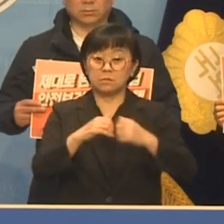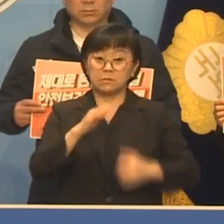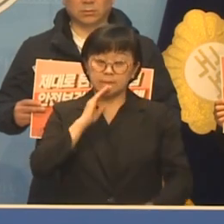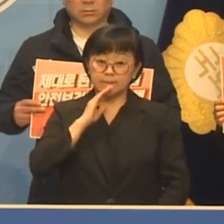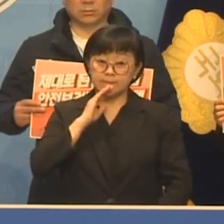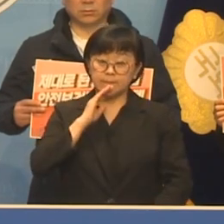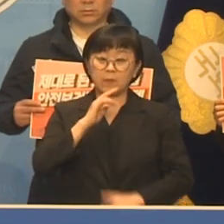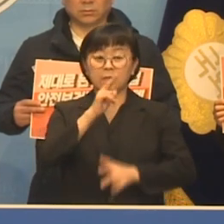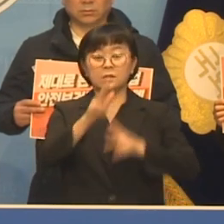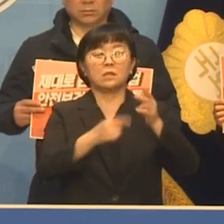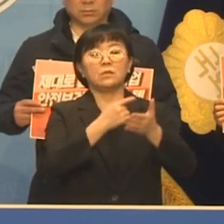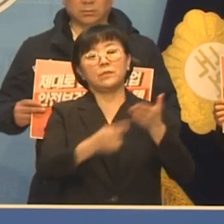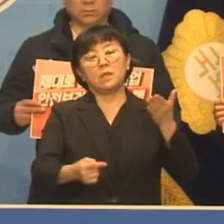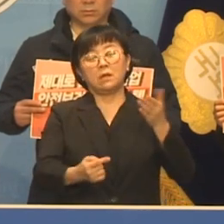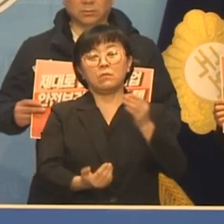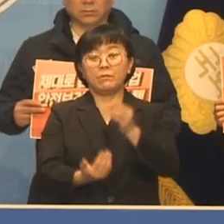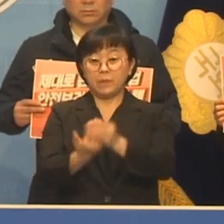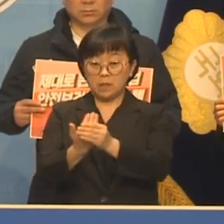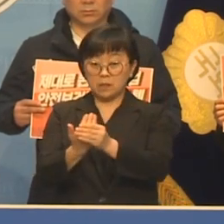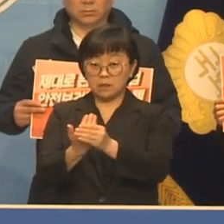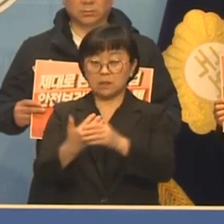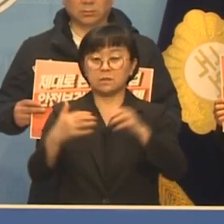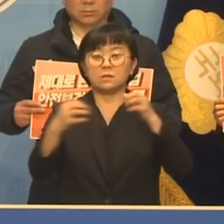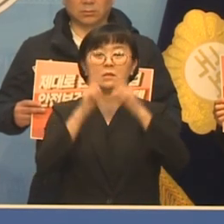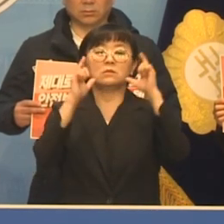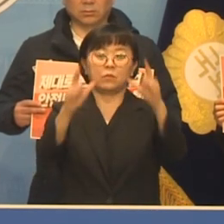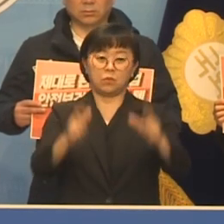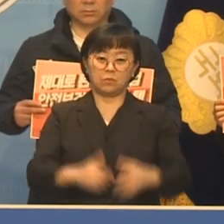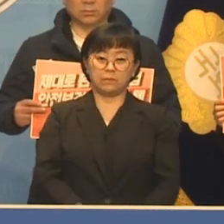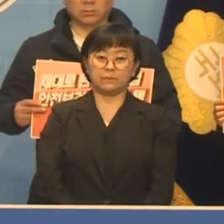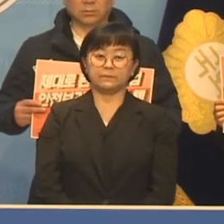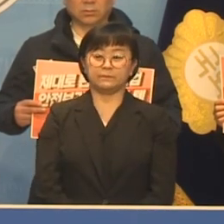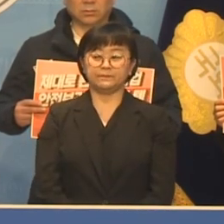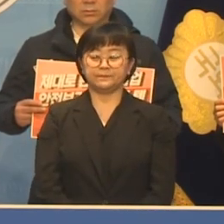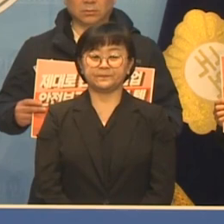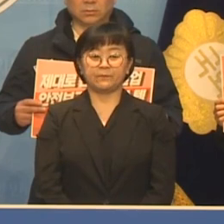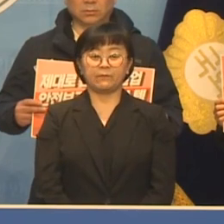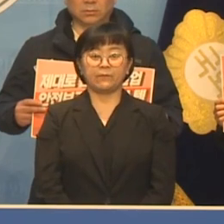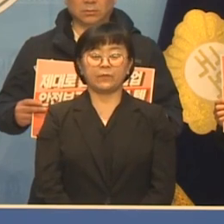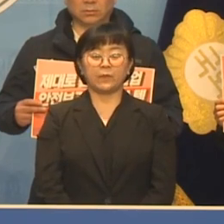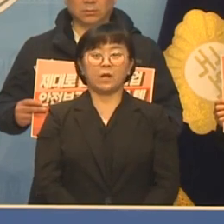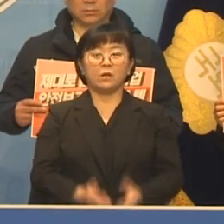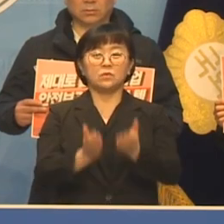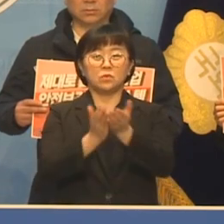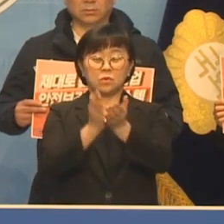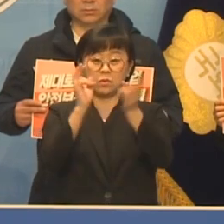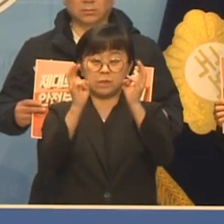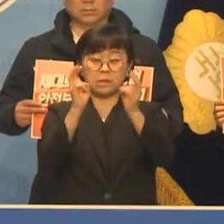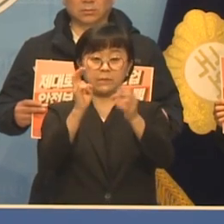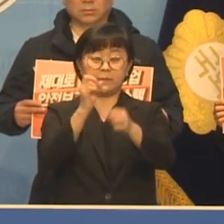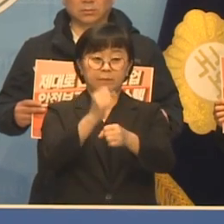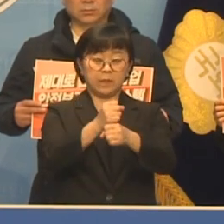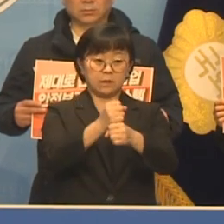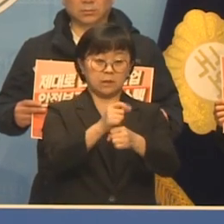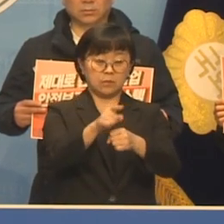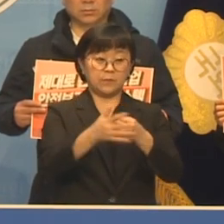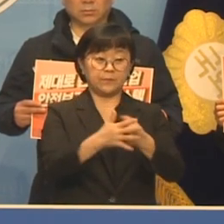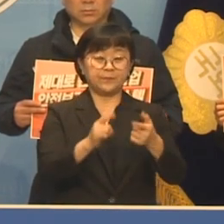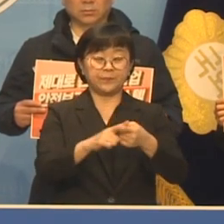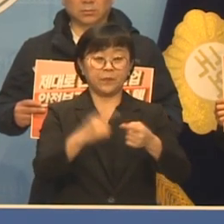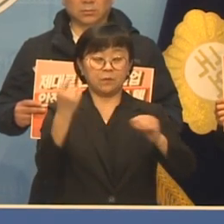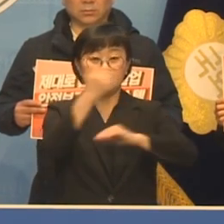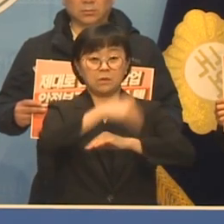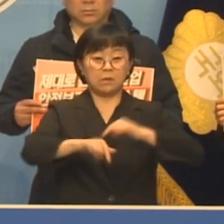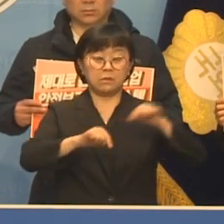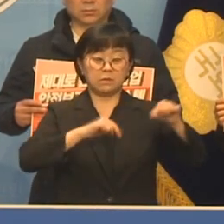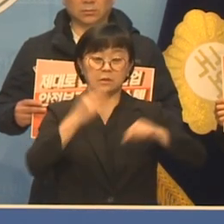전쟁이라면 산업재해와의 전쟁을 선포하겠습니다. 전체 조선소 사업장에 대해 신속히